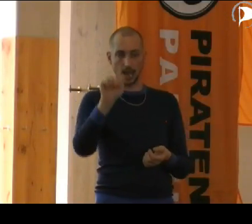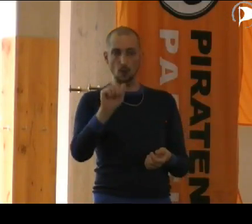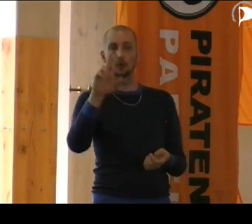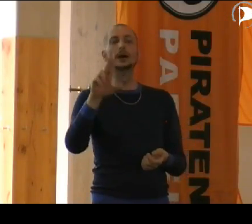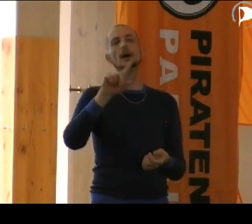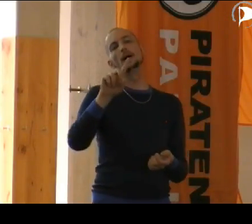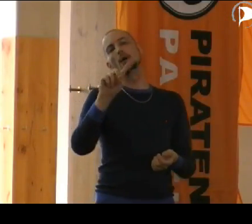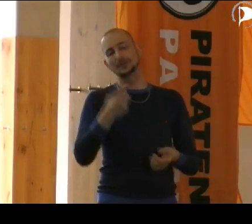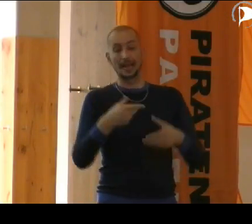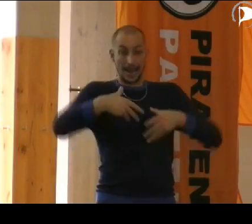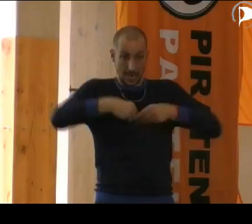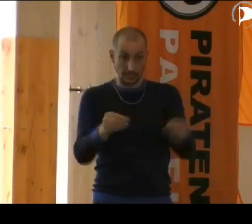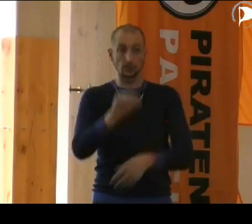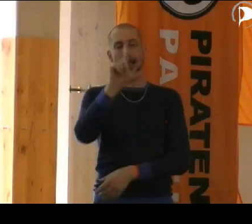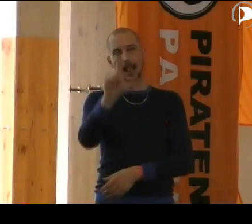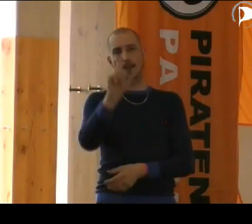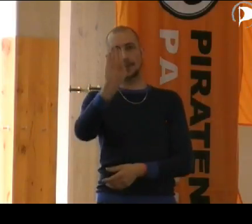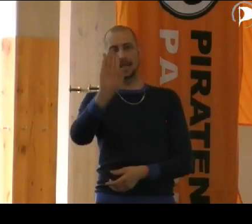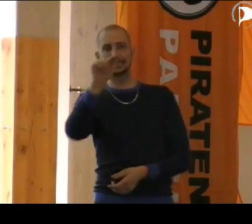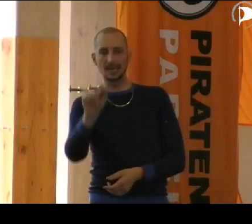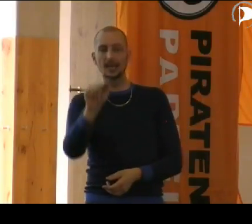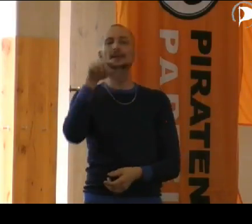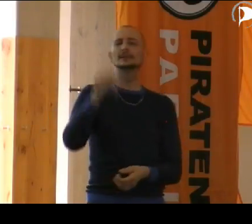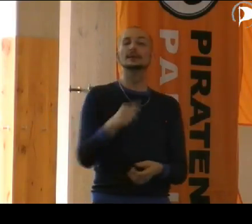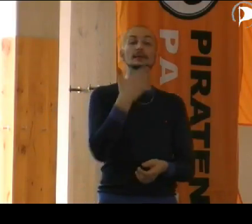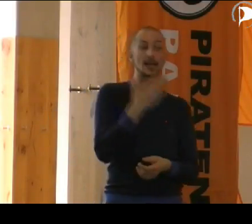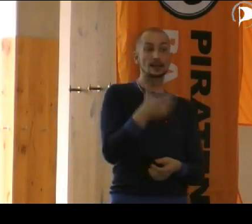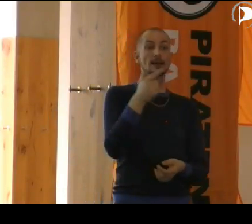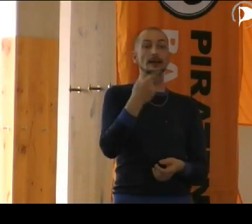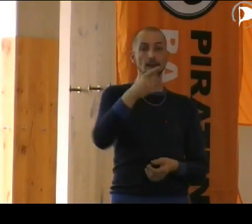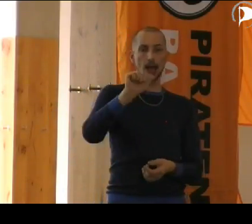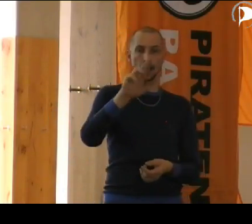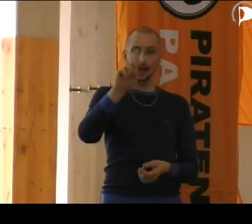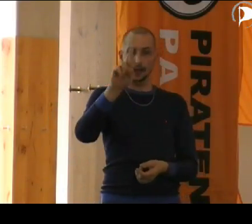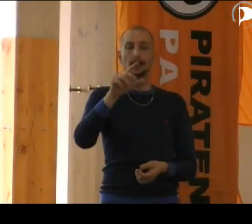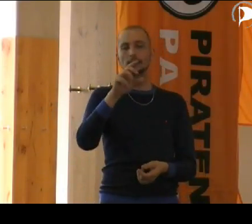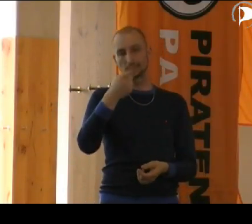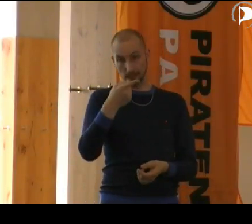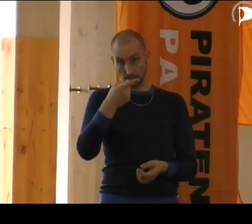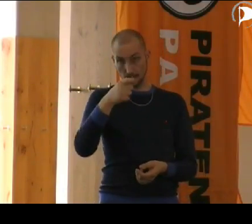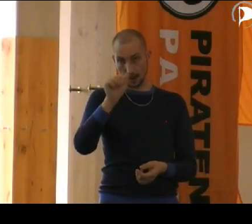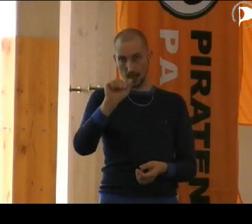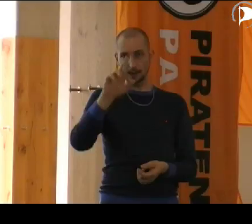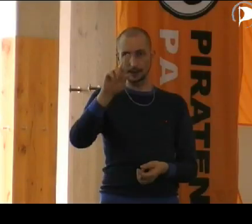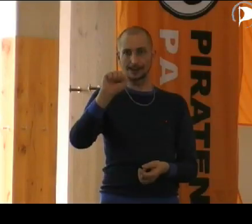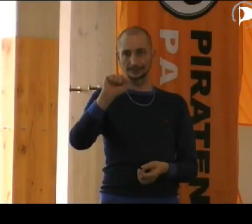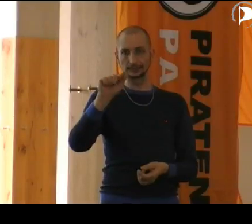da geht mein besonderer dank carsten lenz der diesen fragen in einer welle über landeseigenen